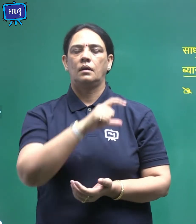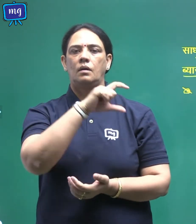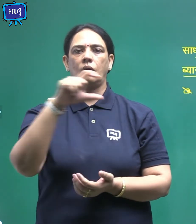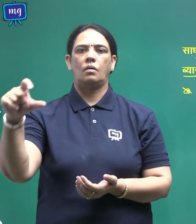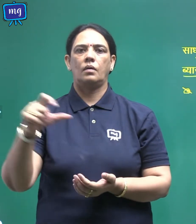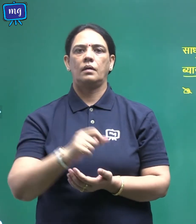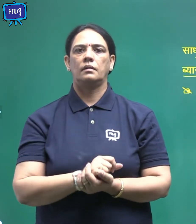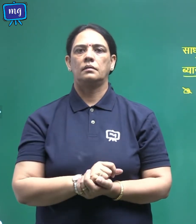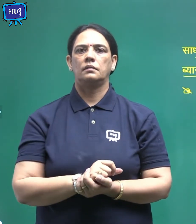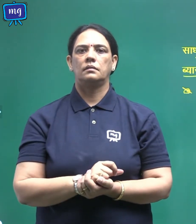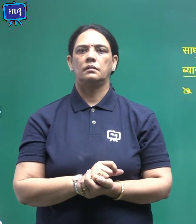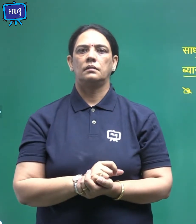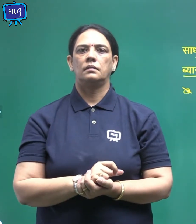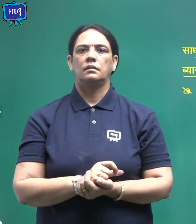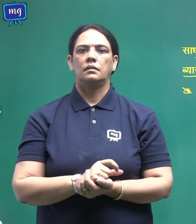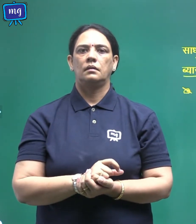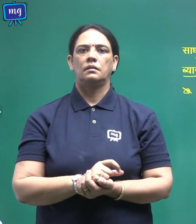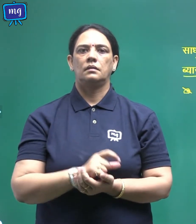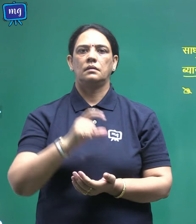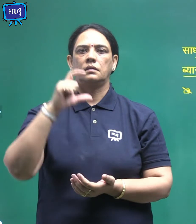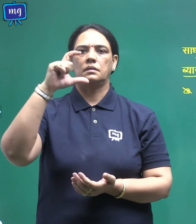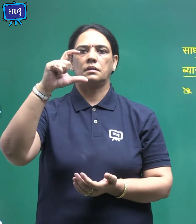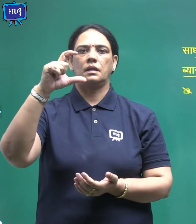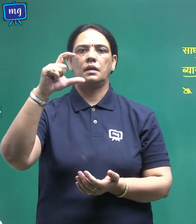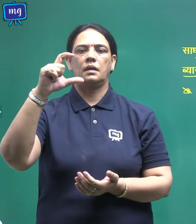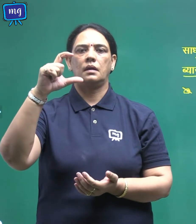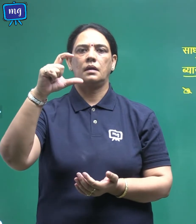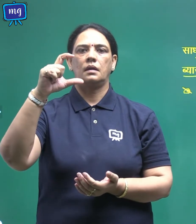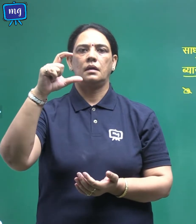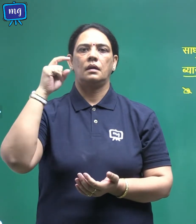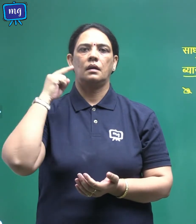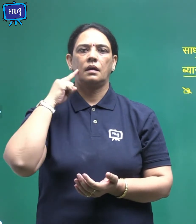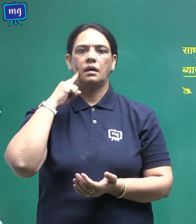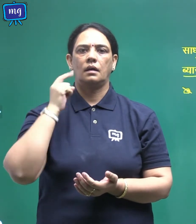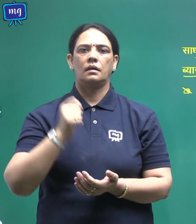और चक्रवृद्धि ब्याज